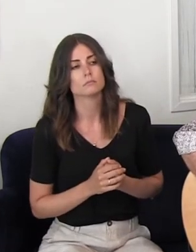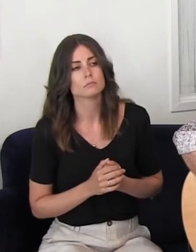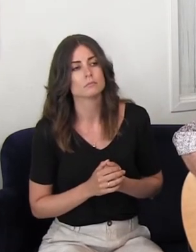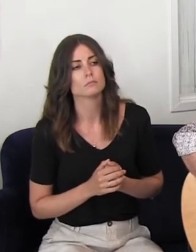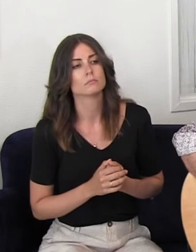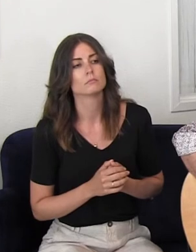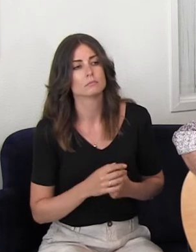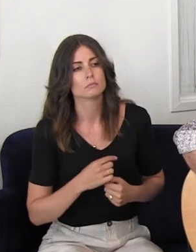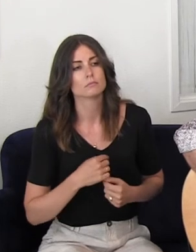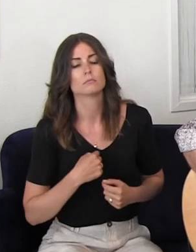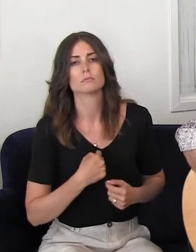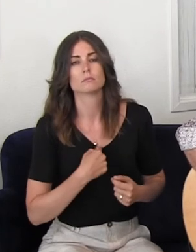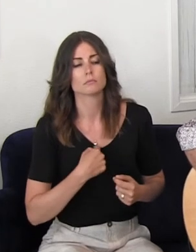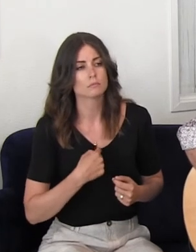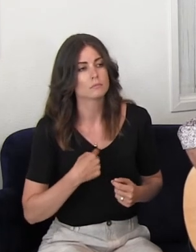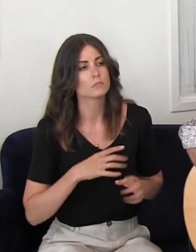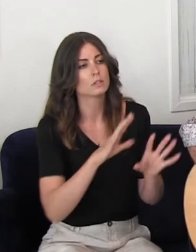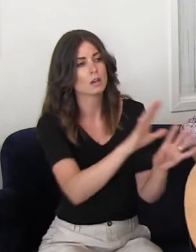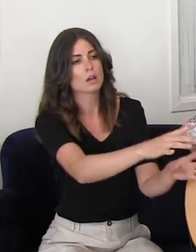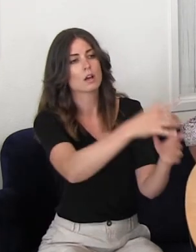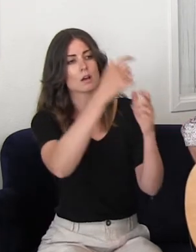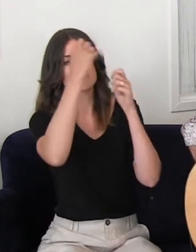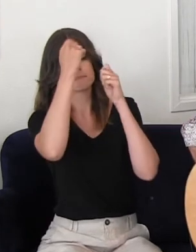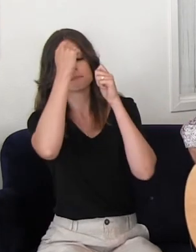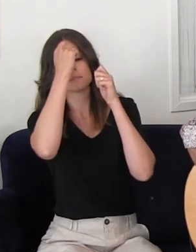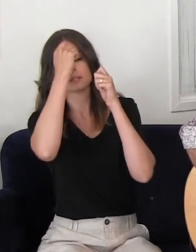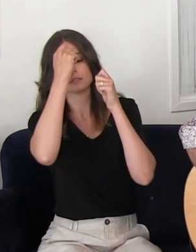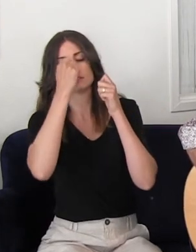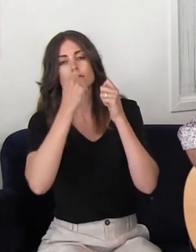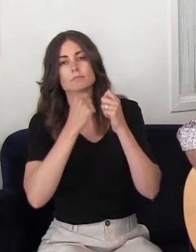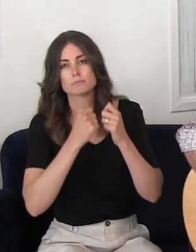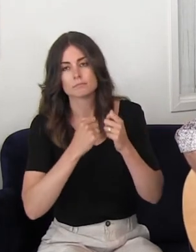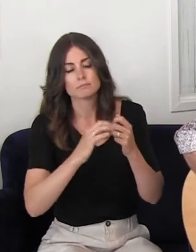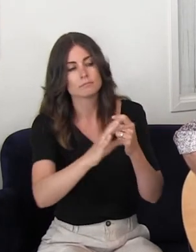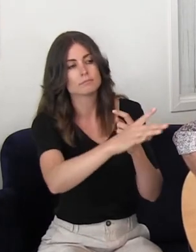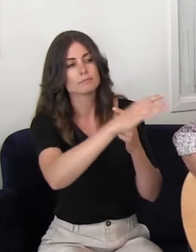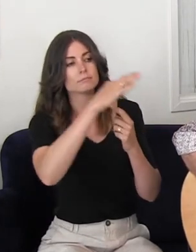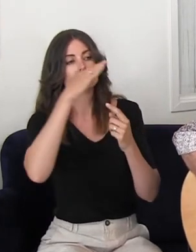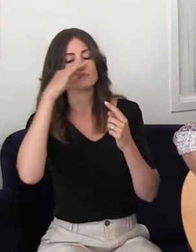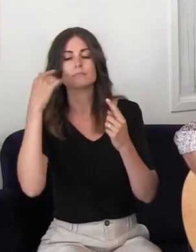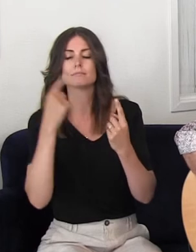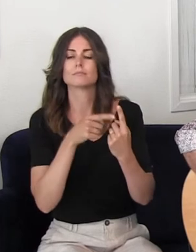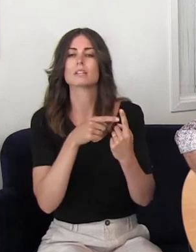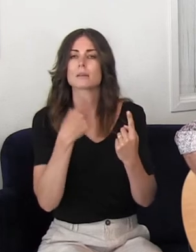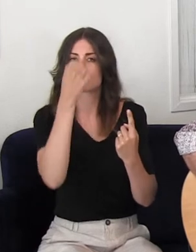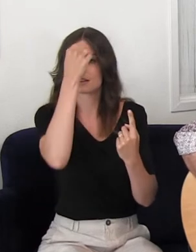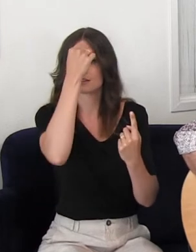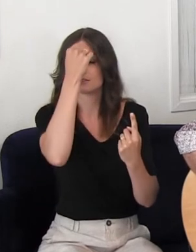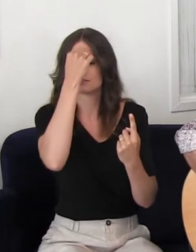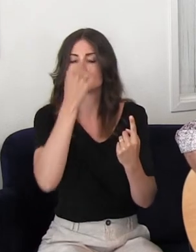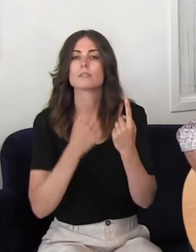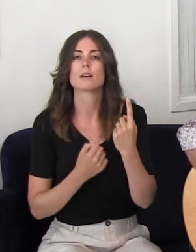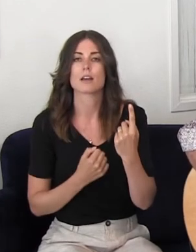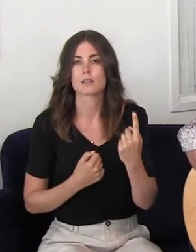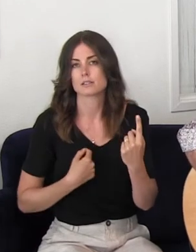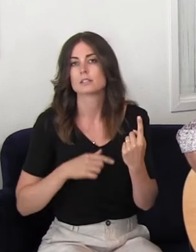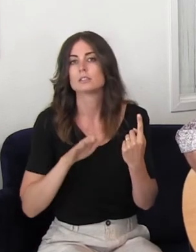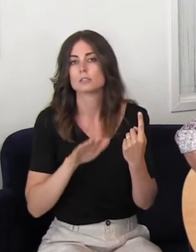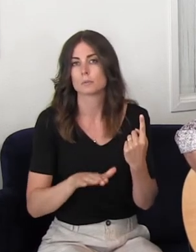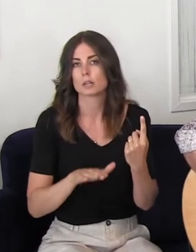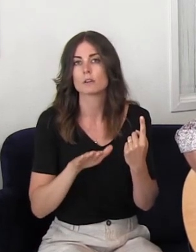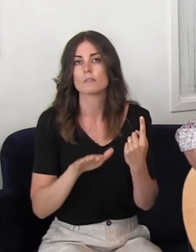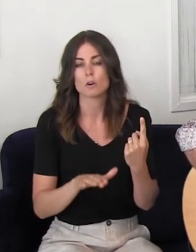Men däröver går minnet med vindens svar. Och det minnet är